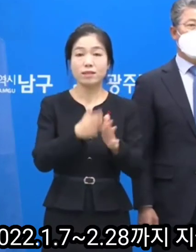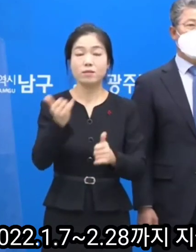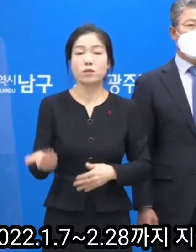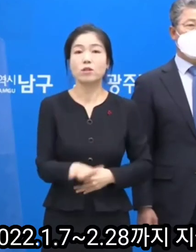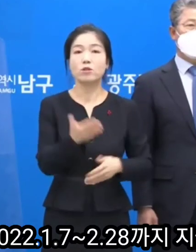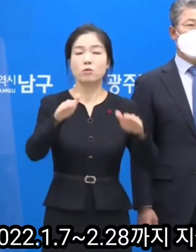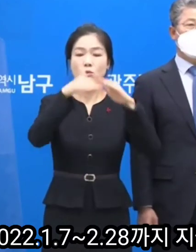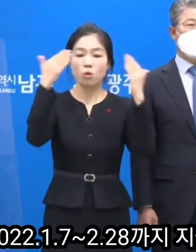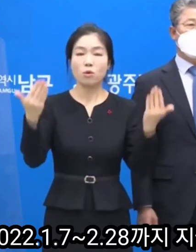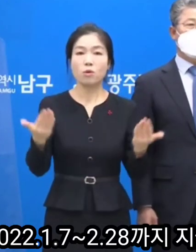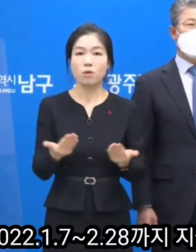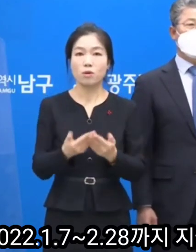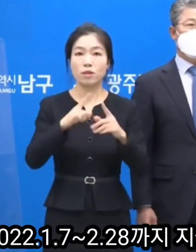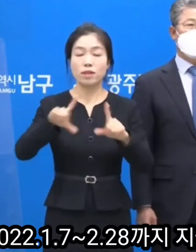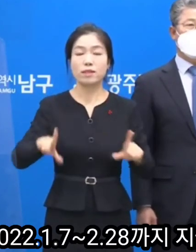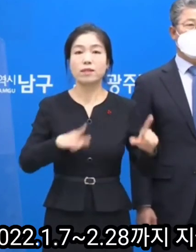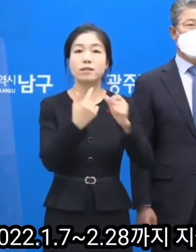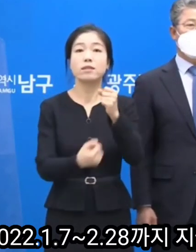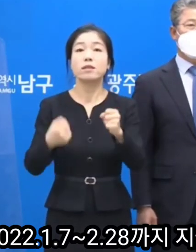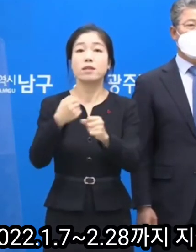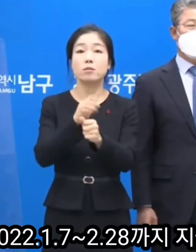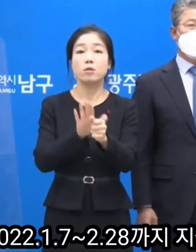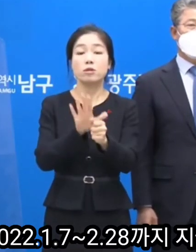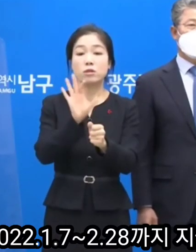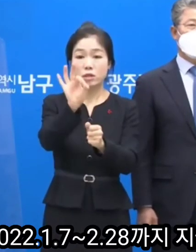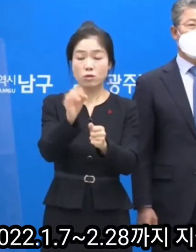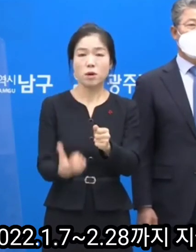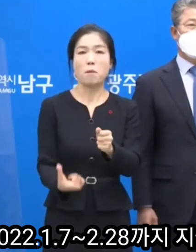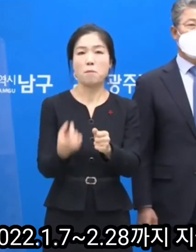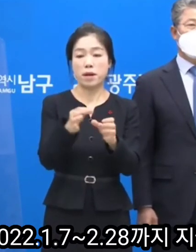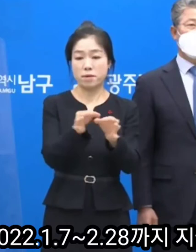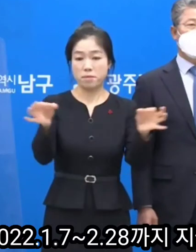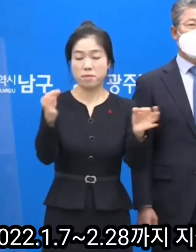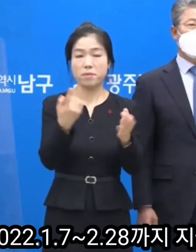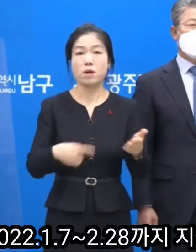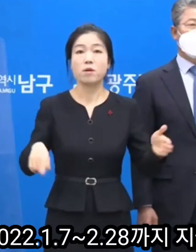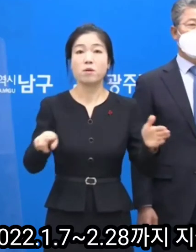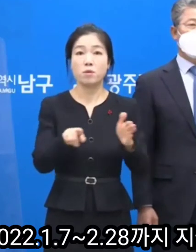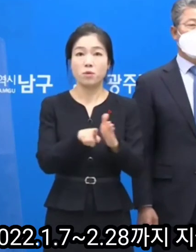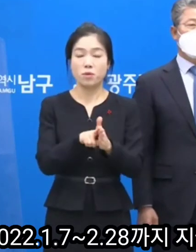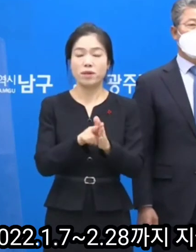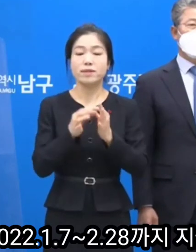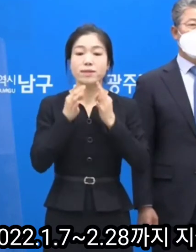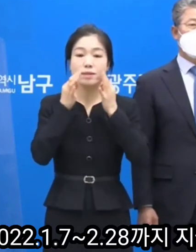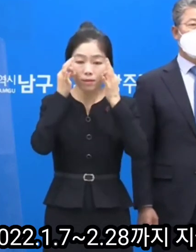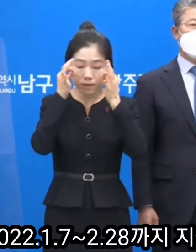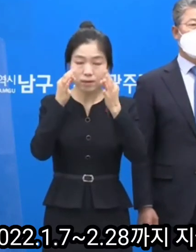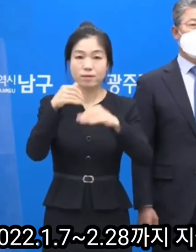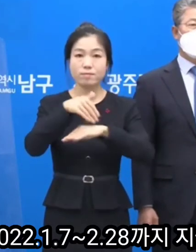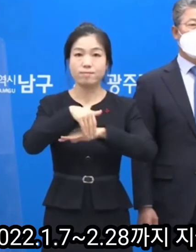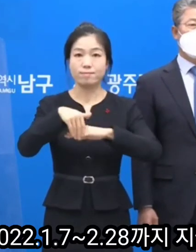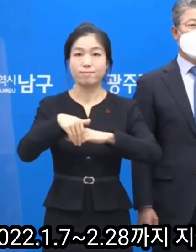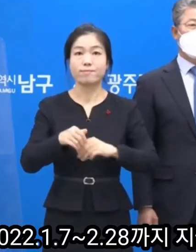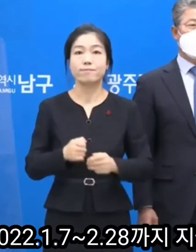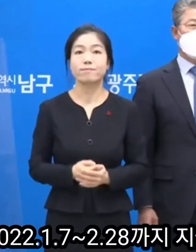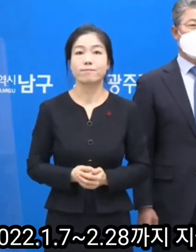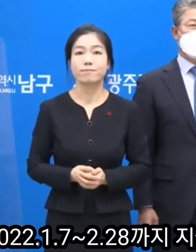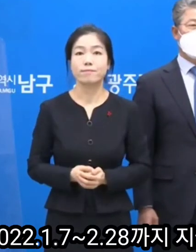시민 모두에게 일상회복지원금이 신속하게 지급될 수 있도록 최선의 노력을